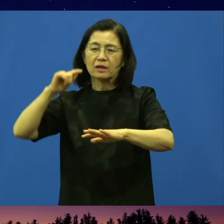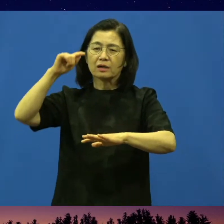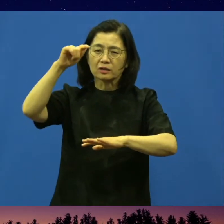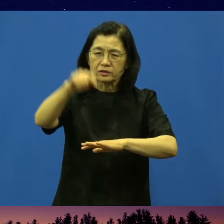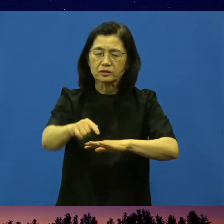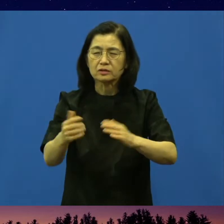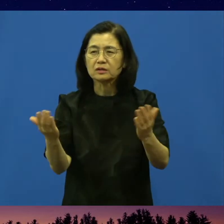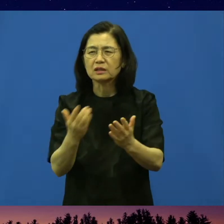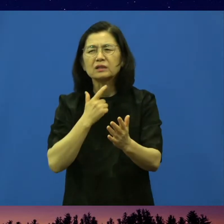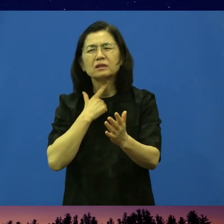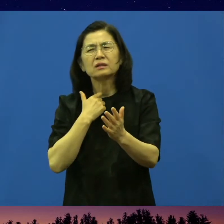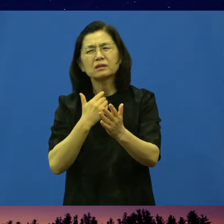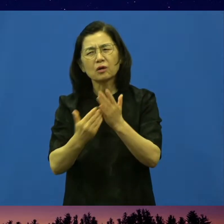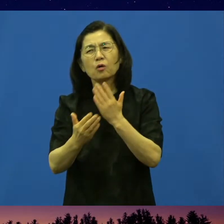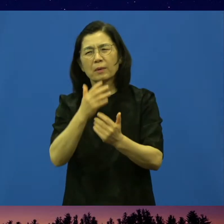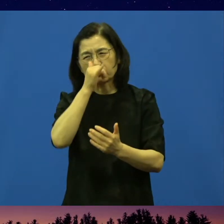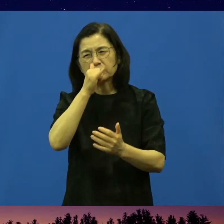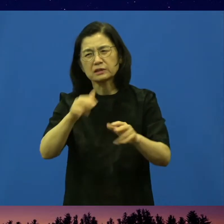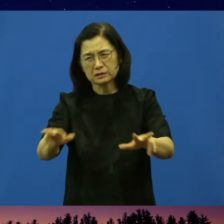누구나 이게 있어요. 여러분.